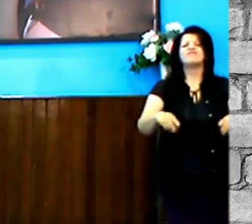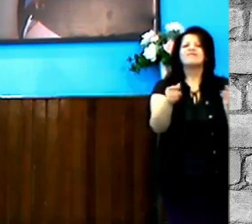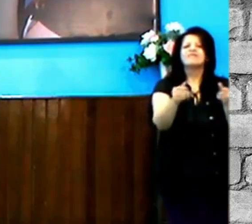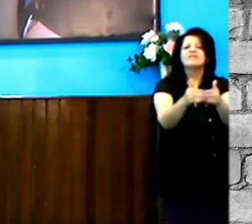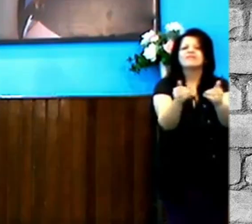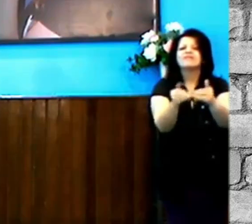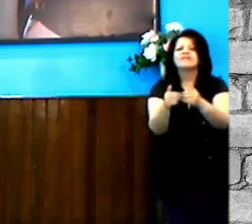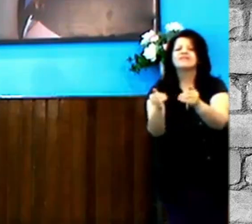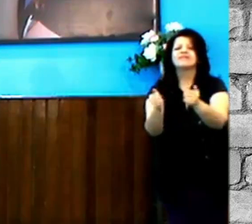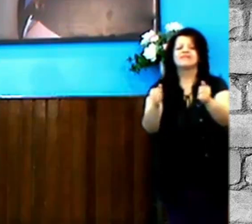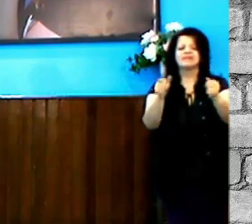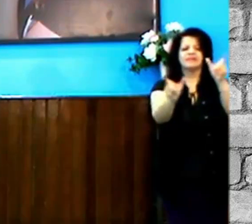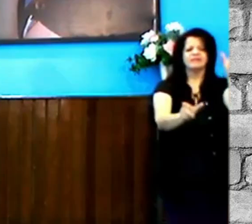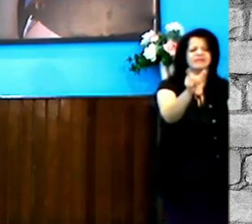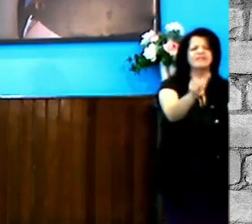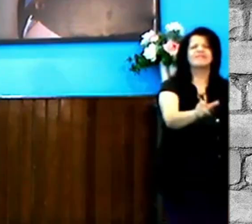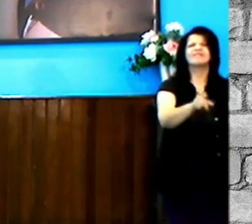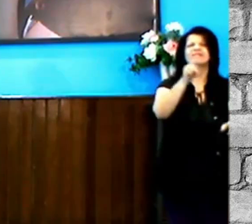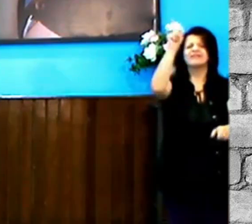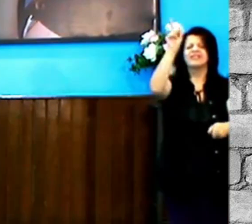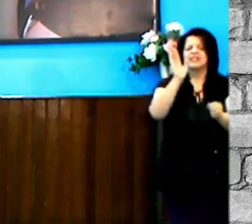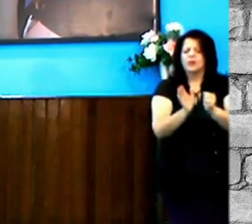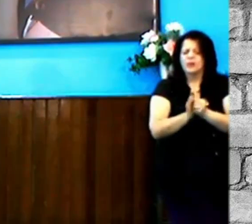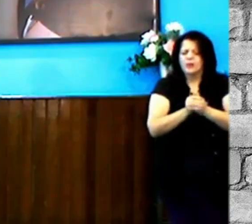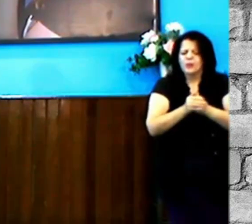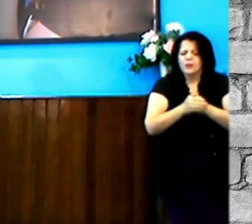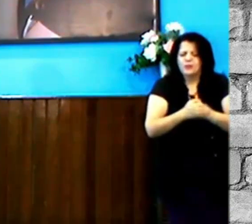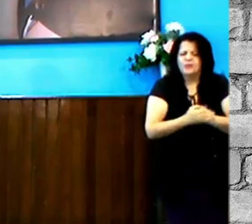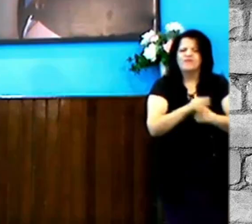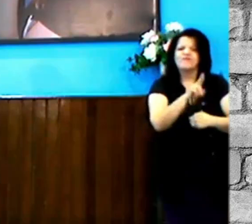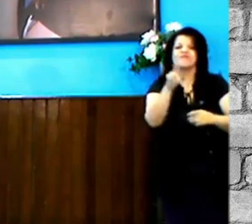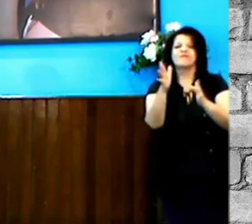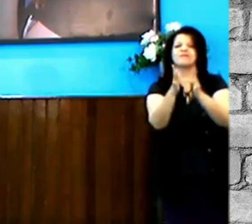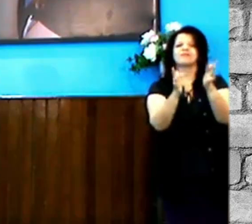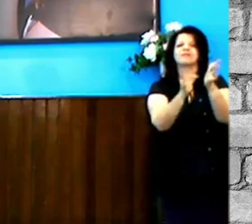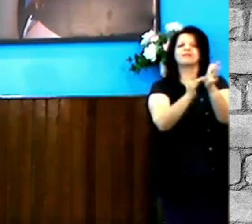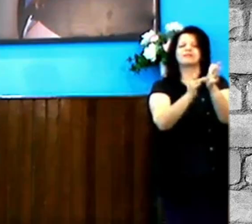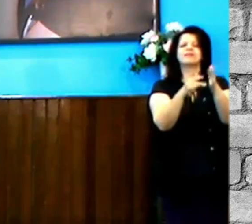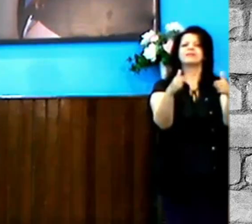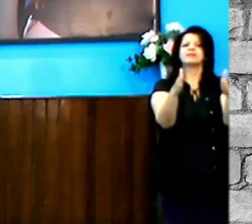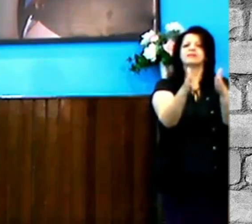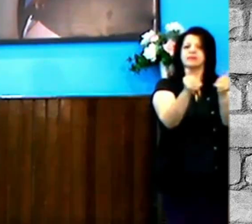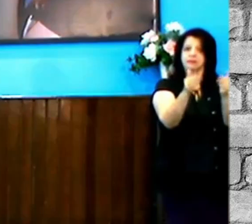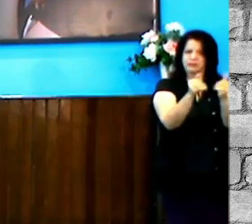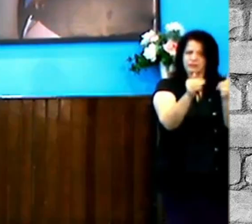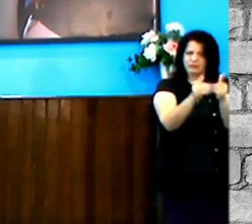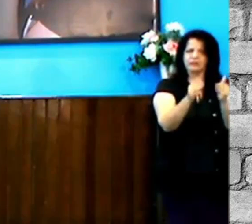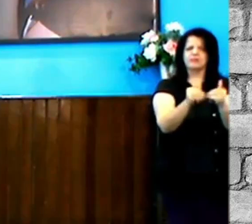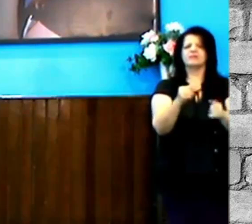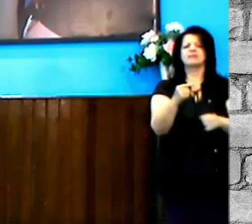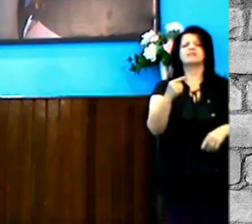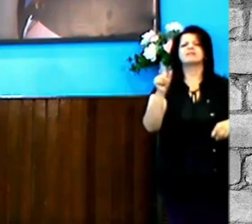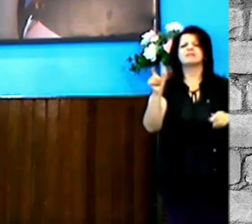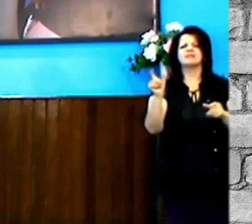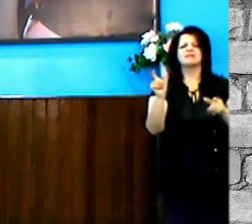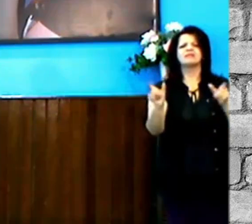ter misericórdia delas e pedir que Deus possa guardá-las em nome de Jesus. Então eu vou pedir para os nossos poucos irmãos que estão aqui participar conosco desse